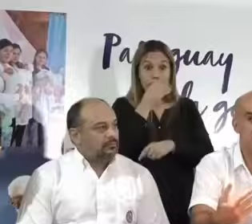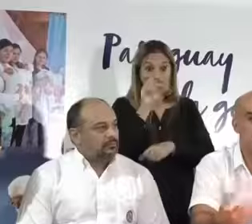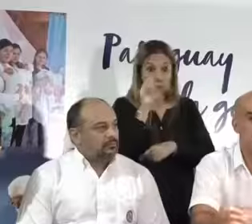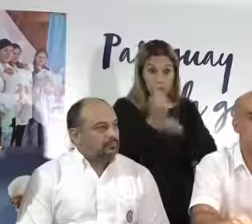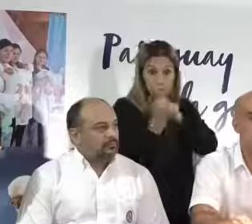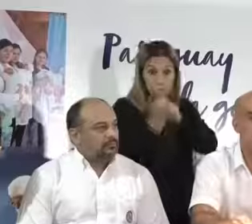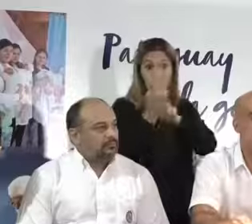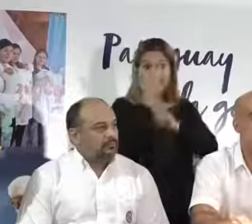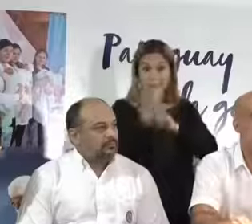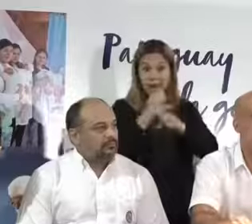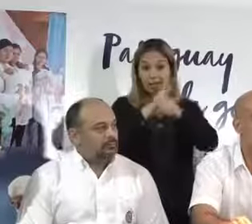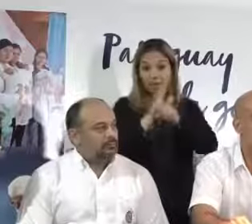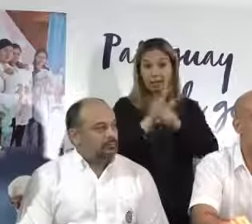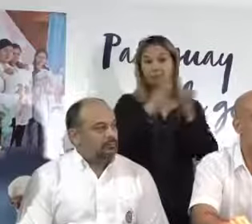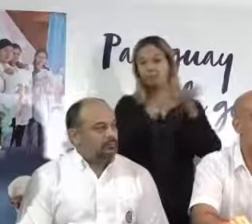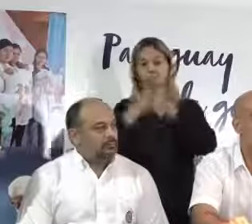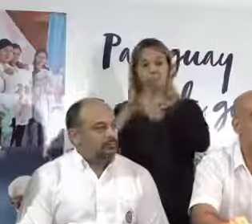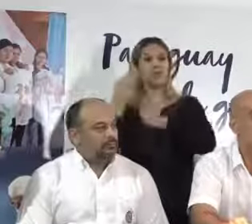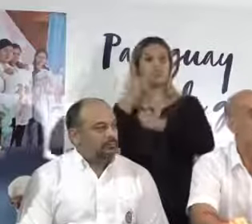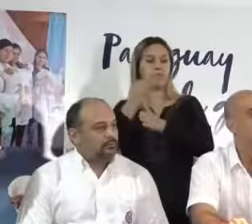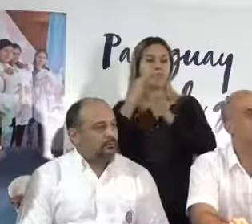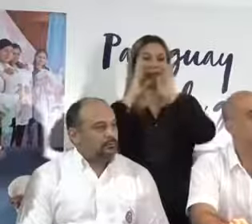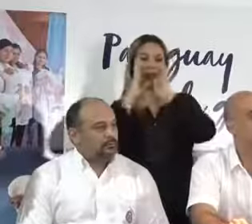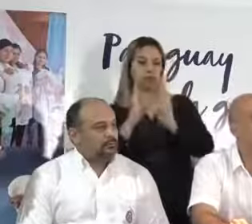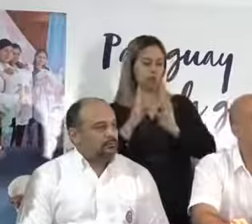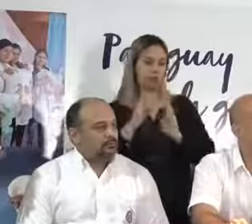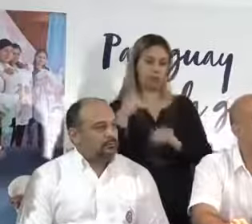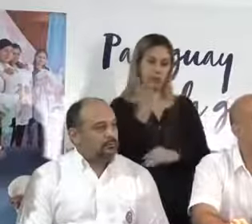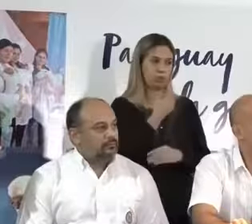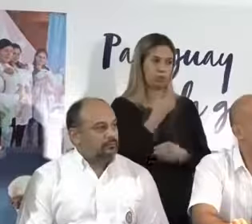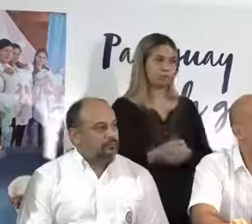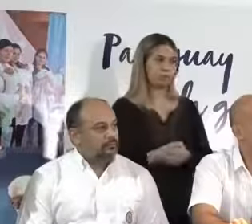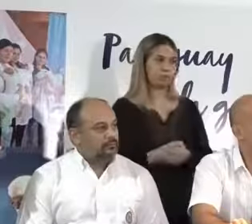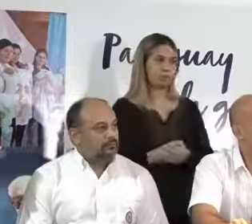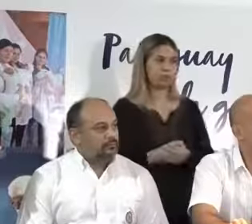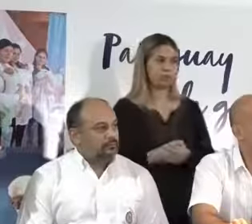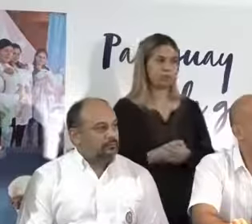a las infecciones respiratorias agudas. Ministro, varias preguntas.